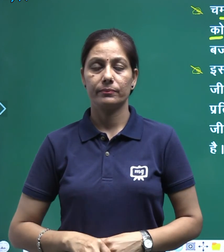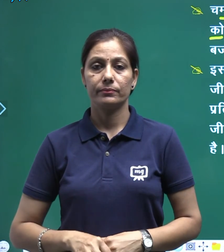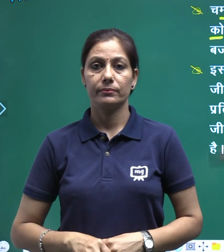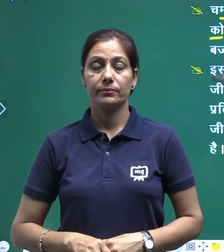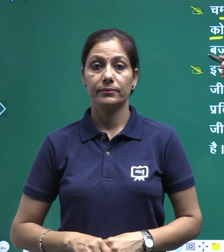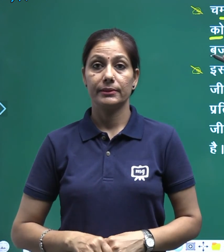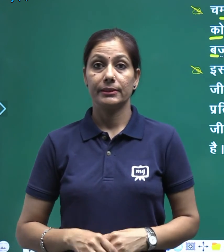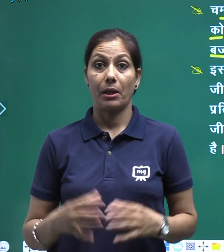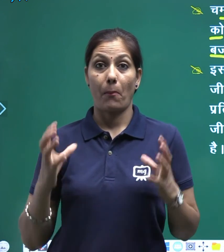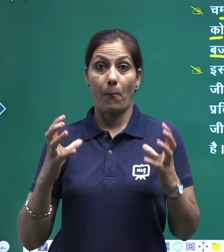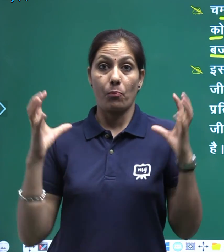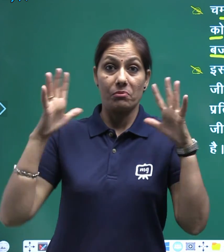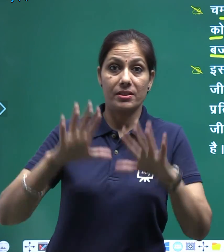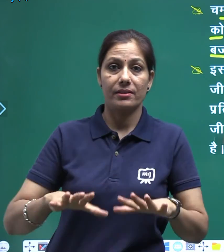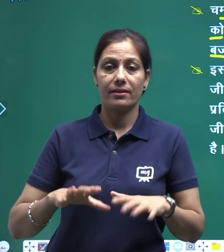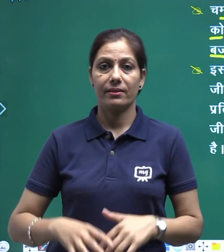बजर गिरे।